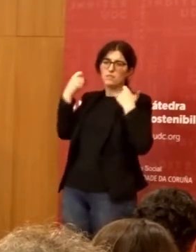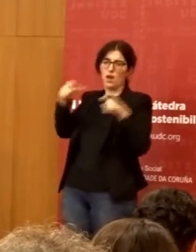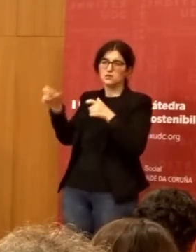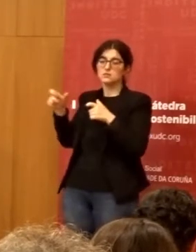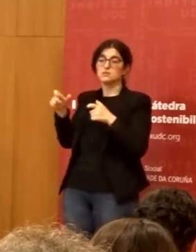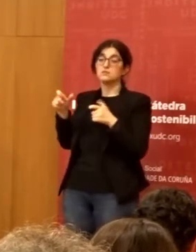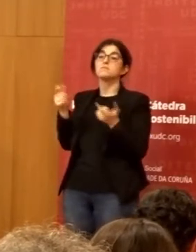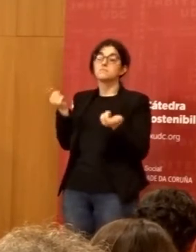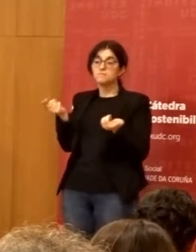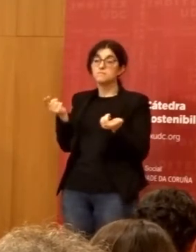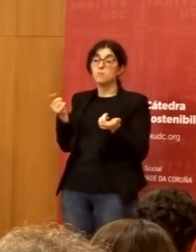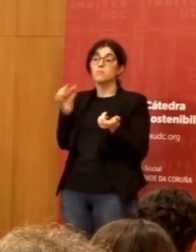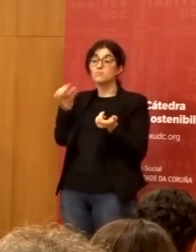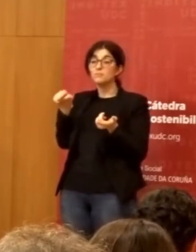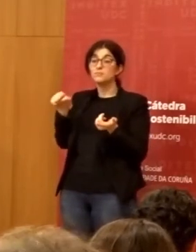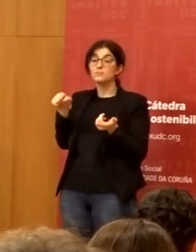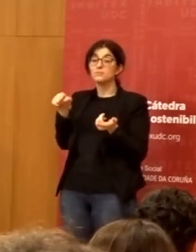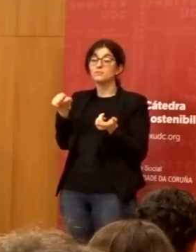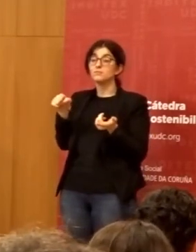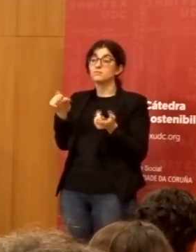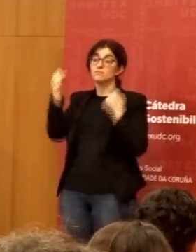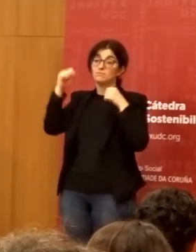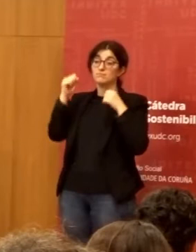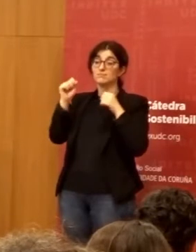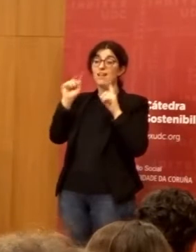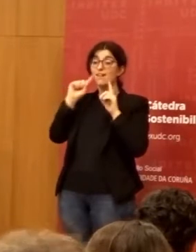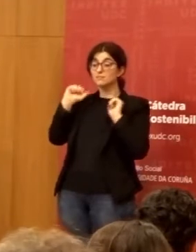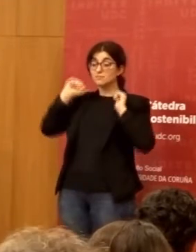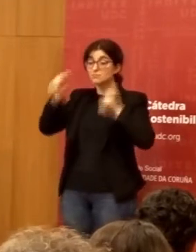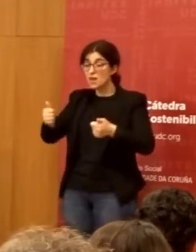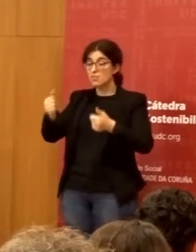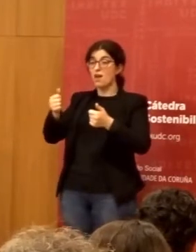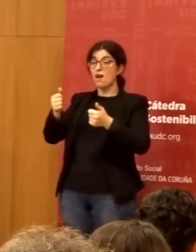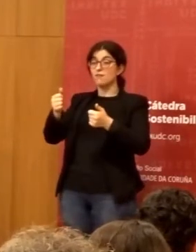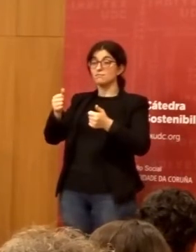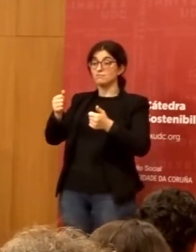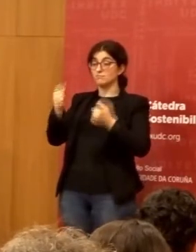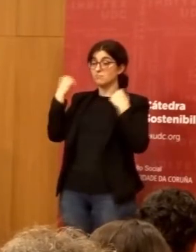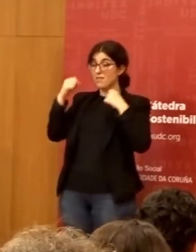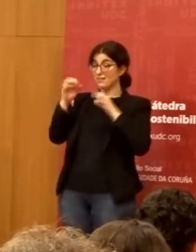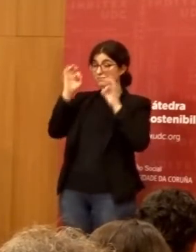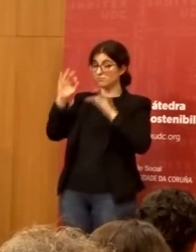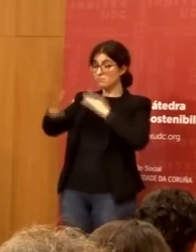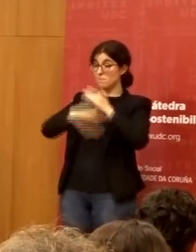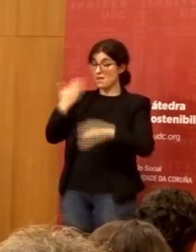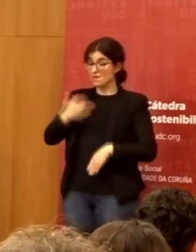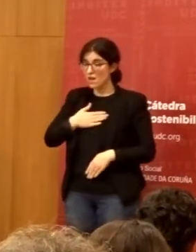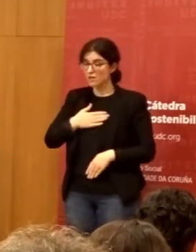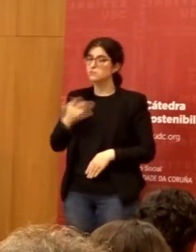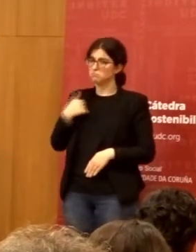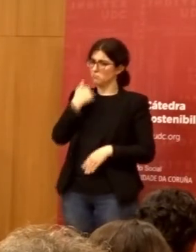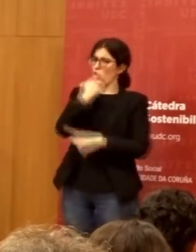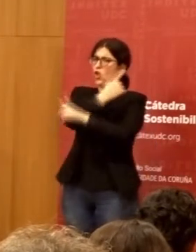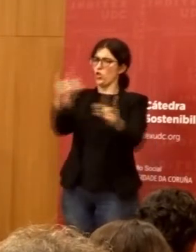siguiente, en una cadena comercial importante, y al día siguiente, voy a decirla porque lo positivo hay que